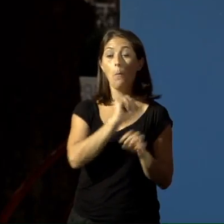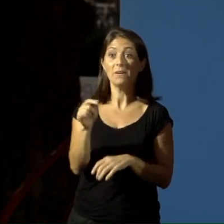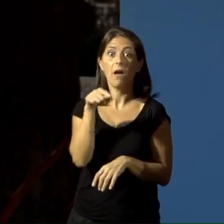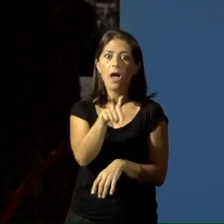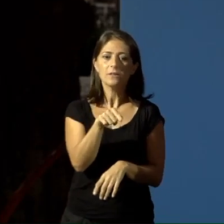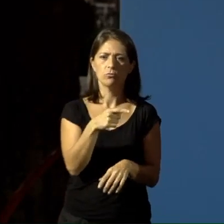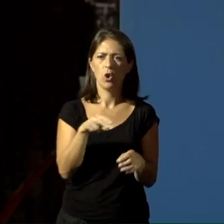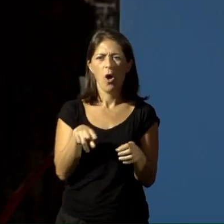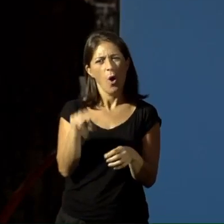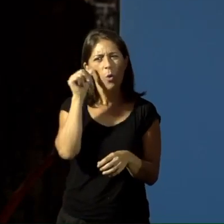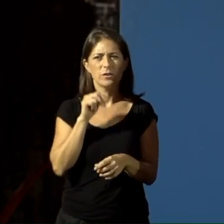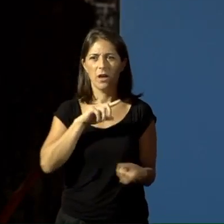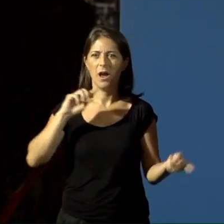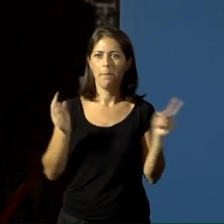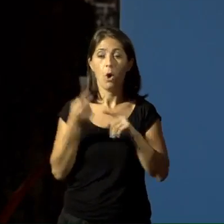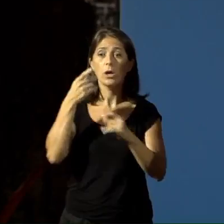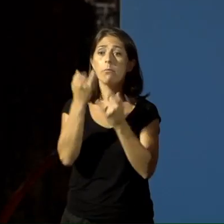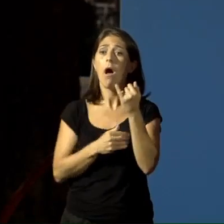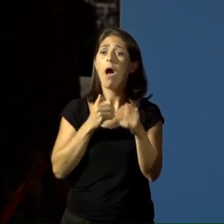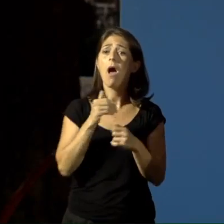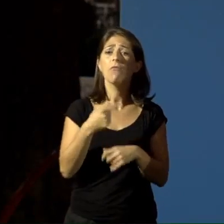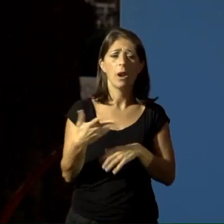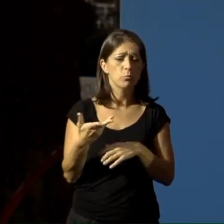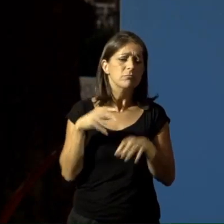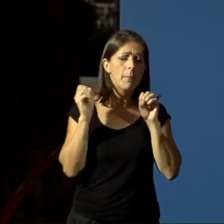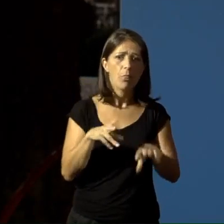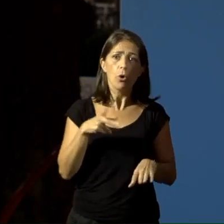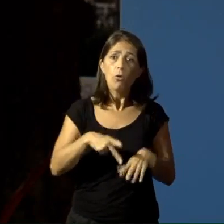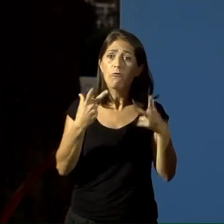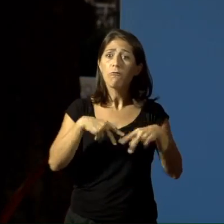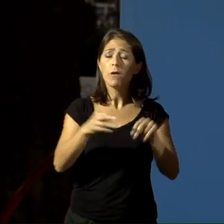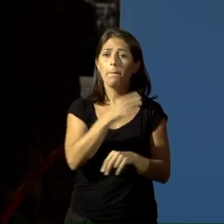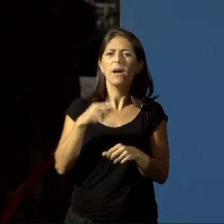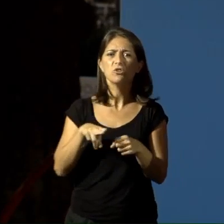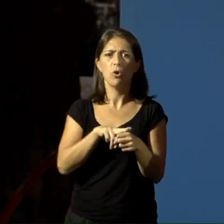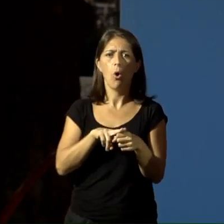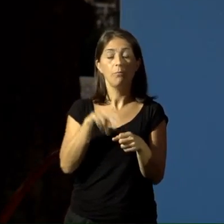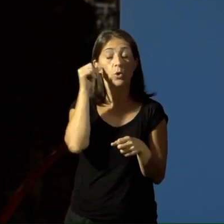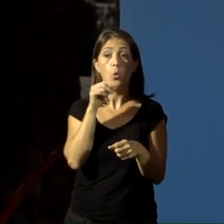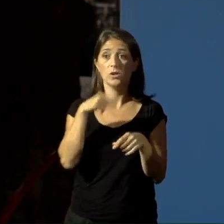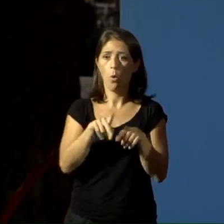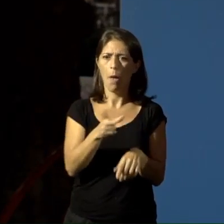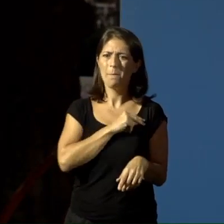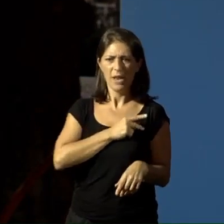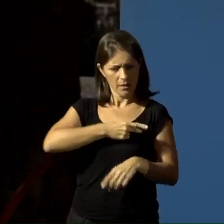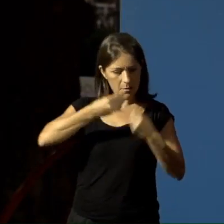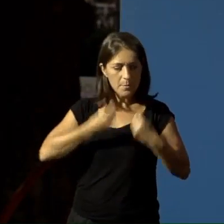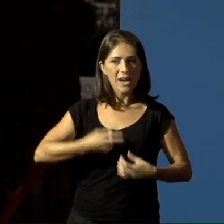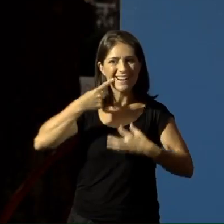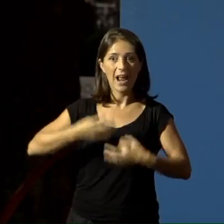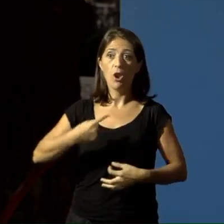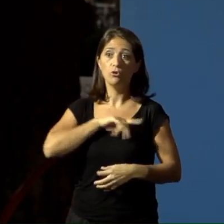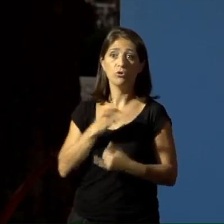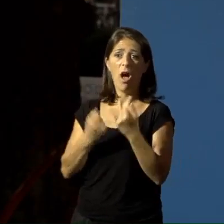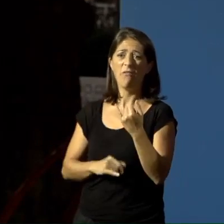cambiar para que o abandono remate, para que Ourense sexa o que merece, para que nos deixemos de estar